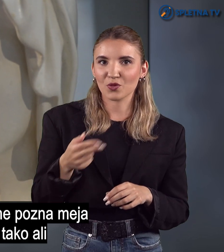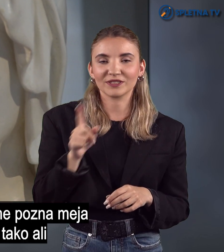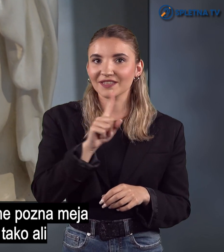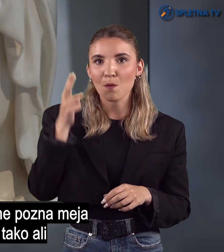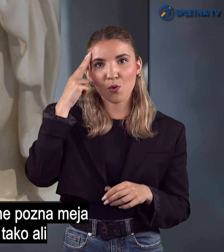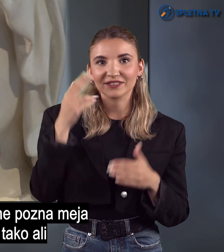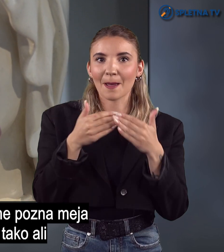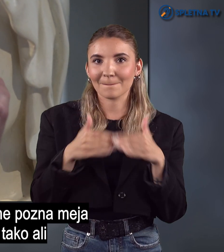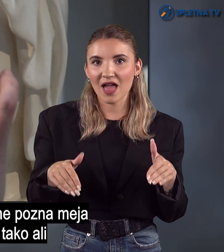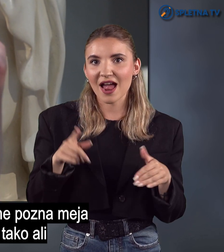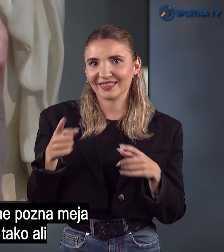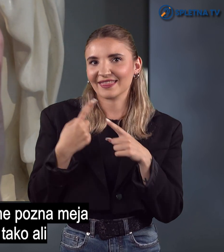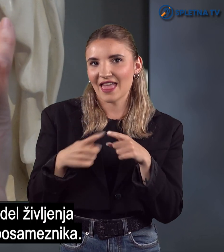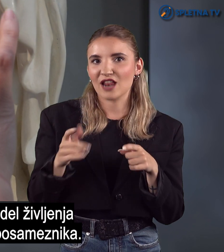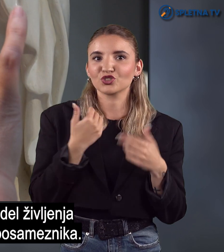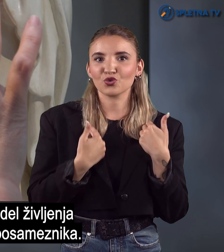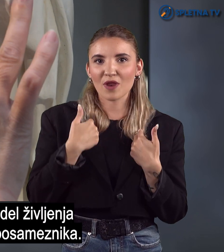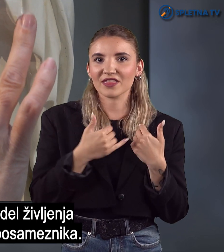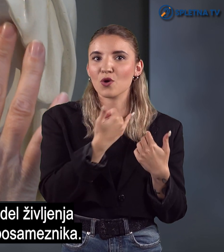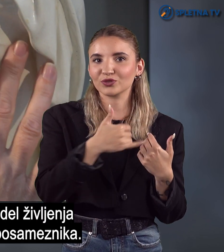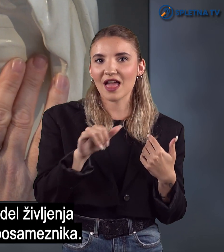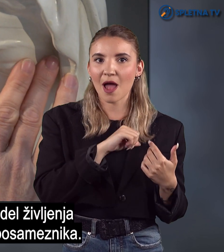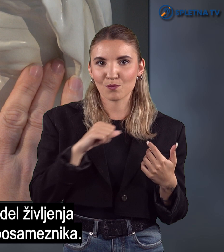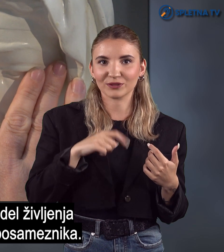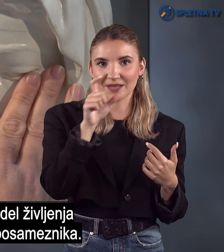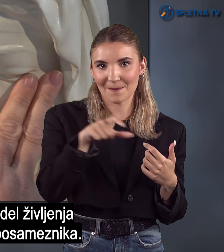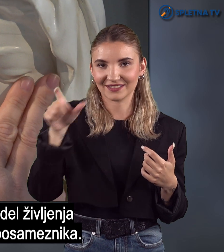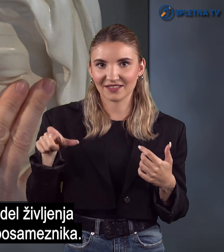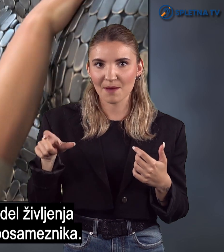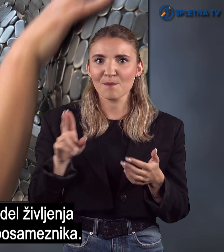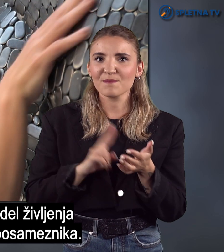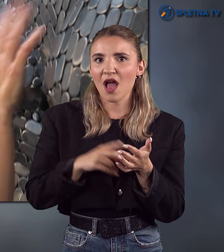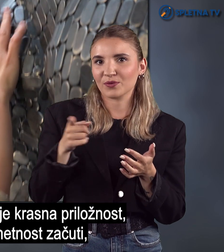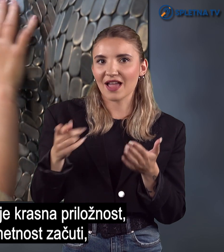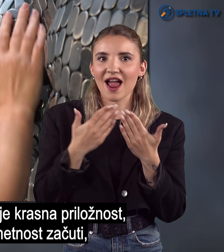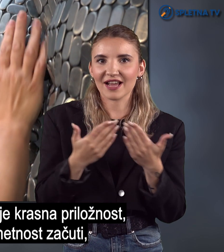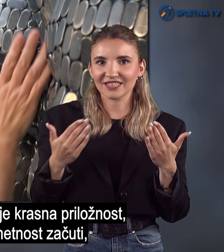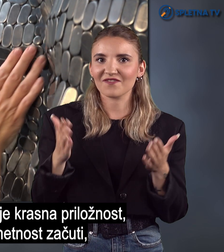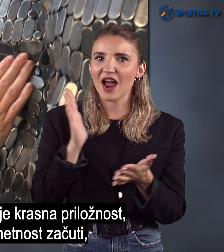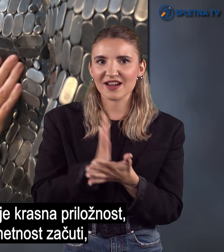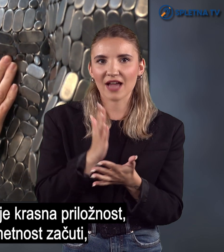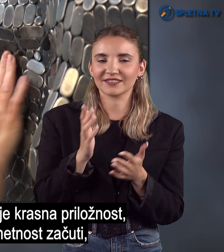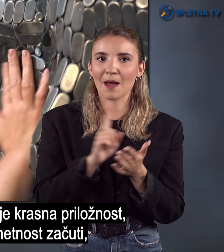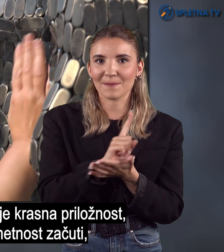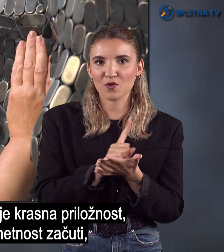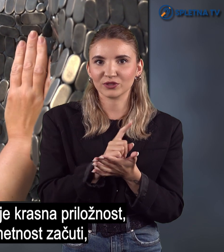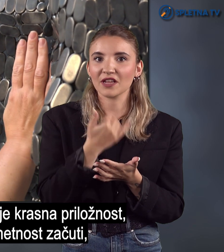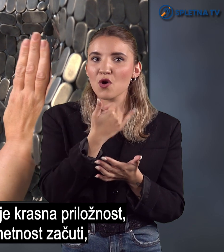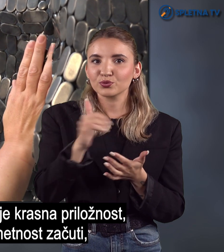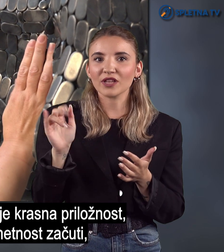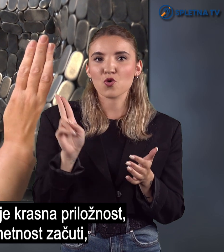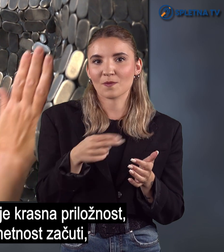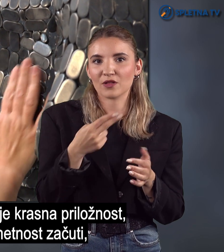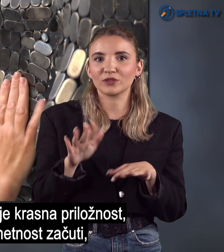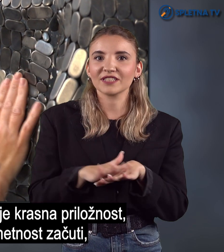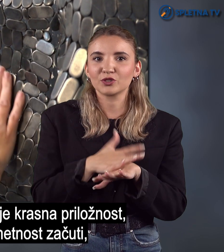Umetnost ne pozna meja in je tako ali drugače del življenja vsakega posameznika. Prav ta razstava je krasna priložnost,